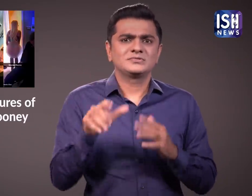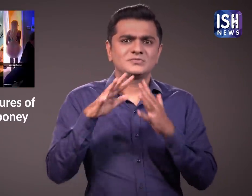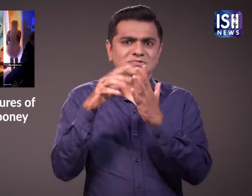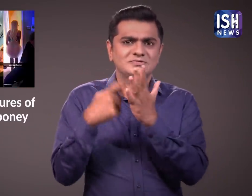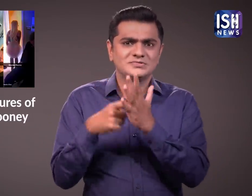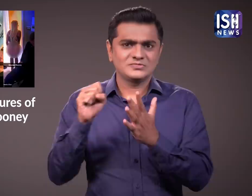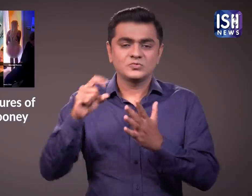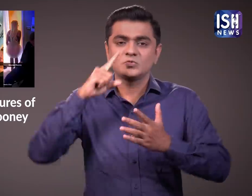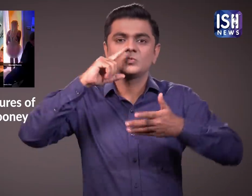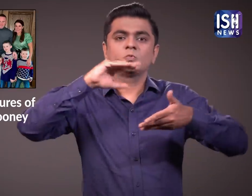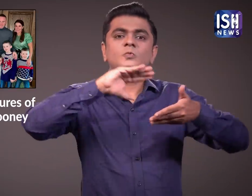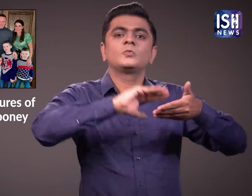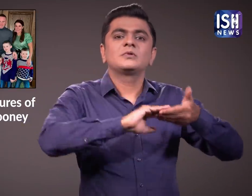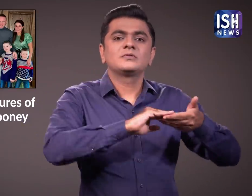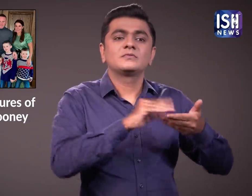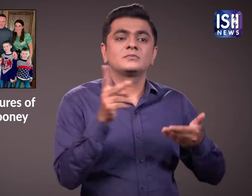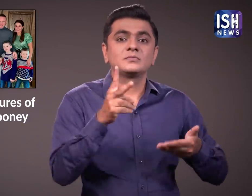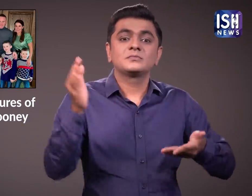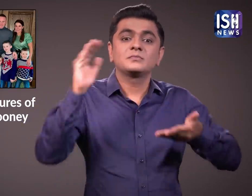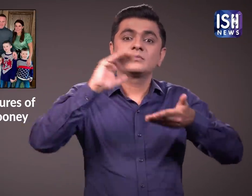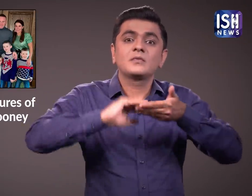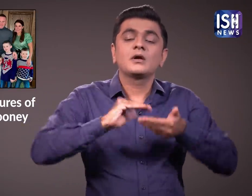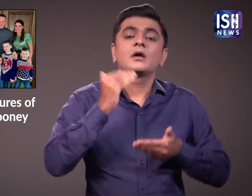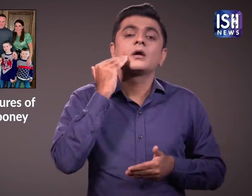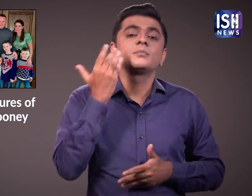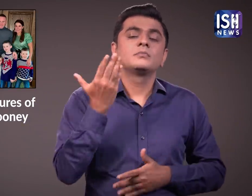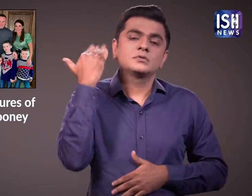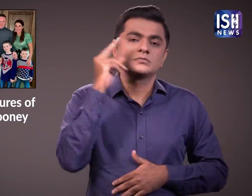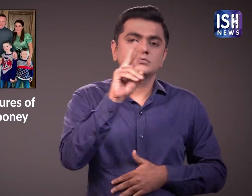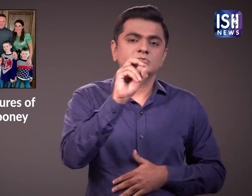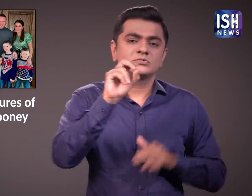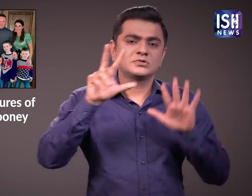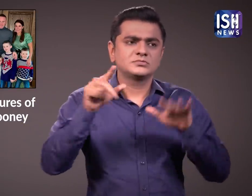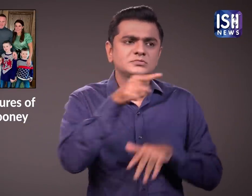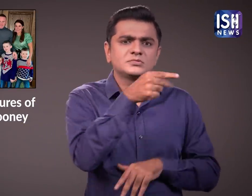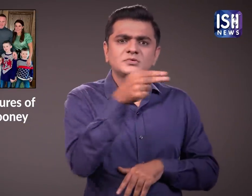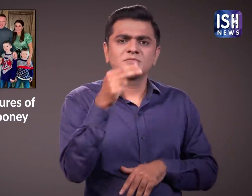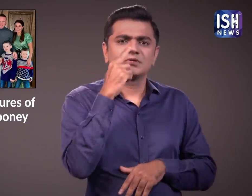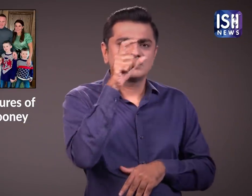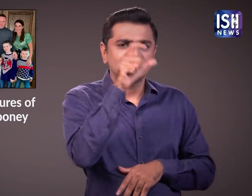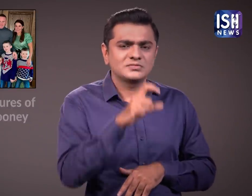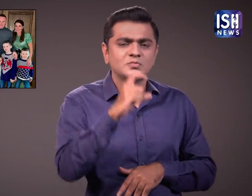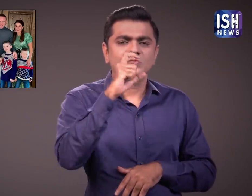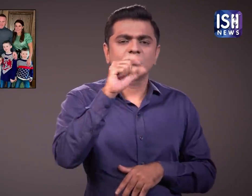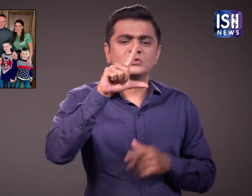रूनी की शादी 2008 से मॉडल कॉलीन से हुई है और उनके चार बेटे